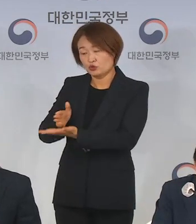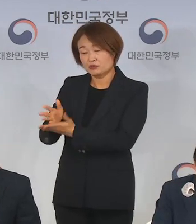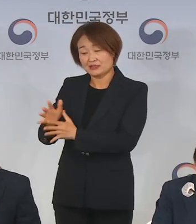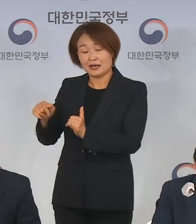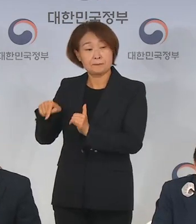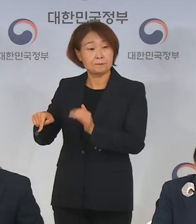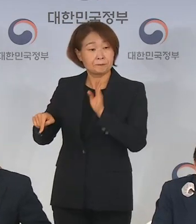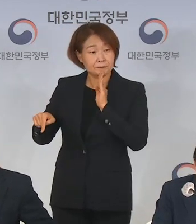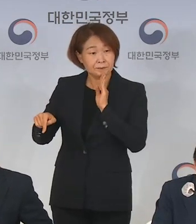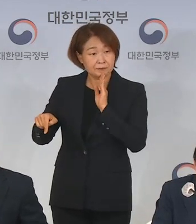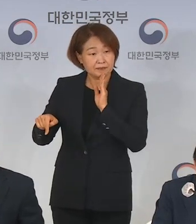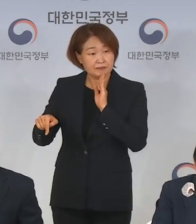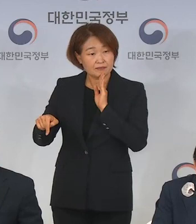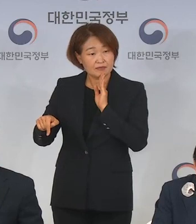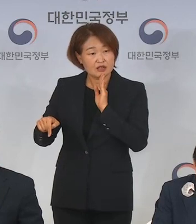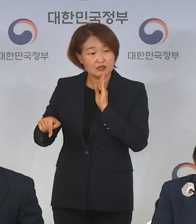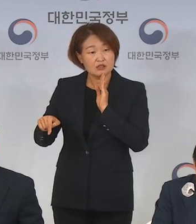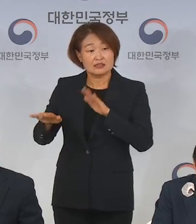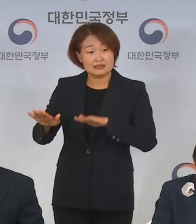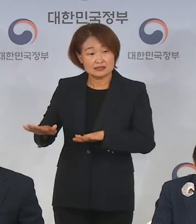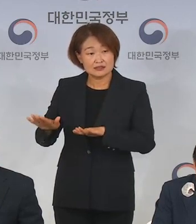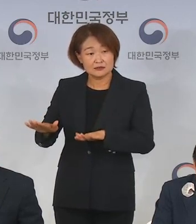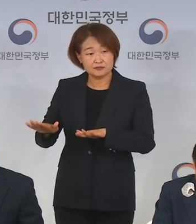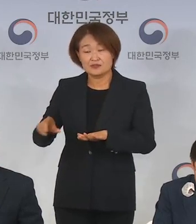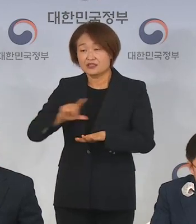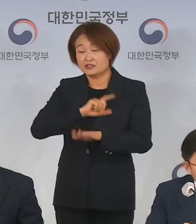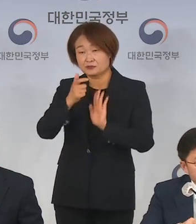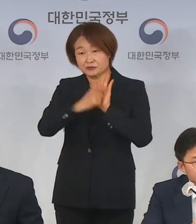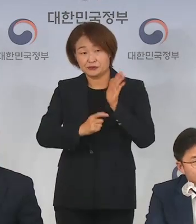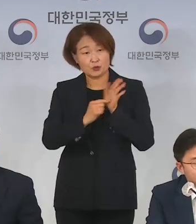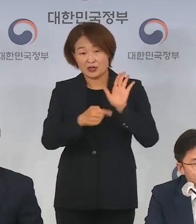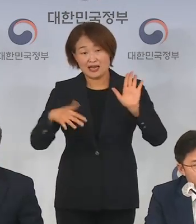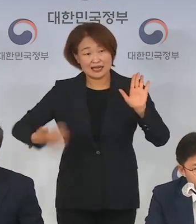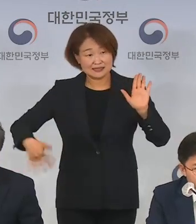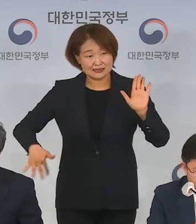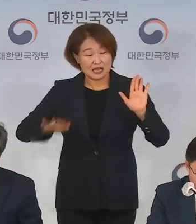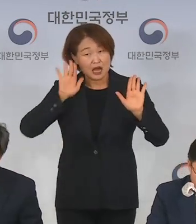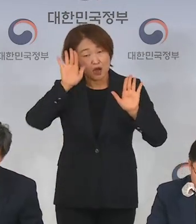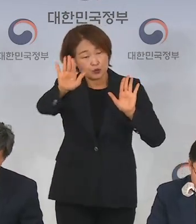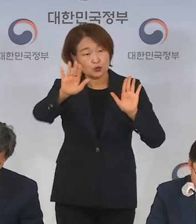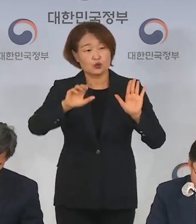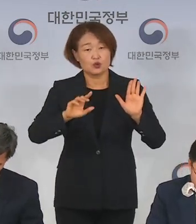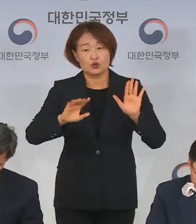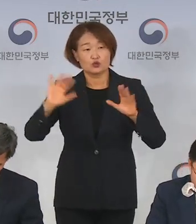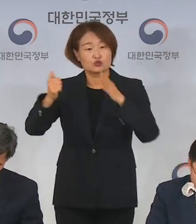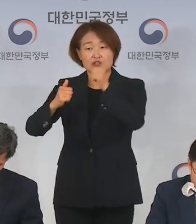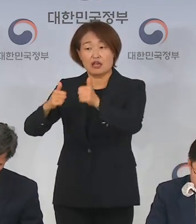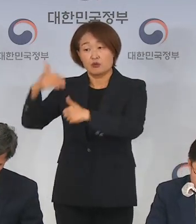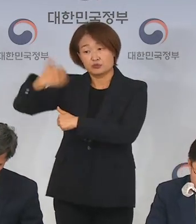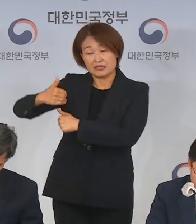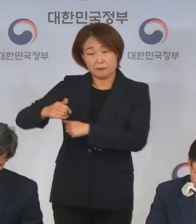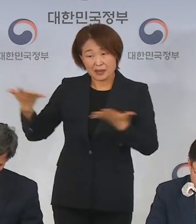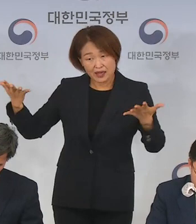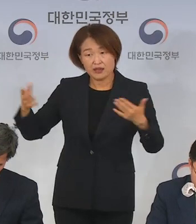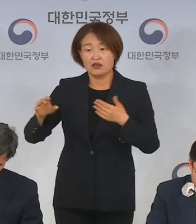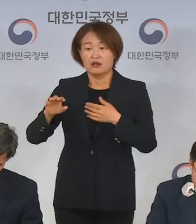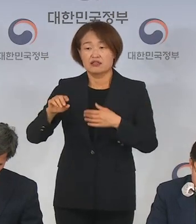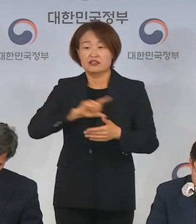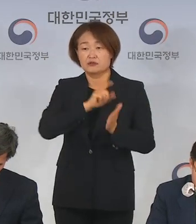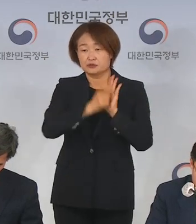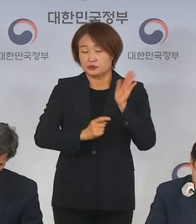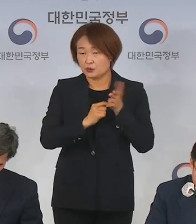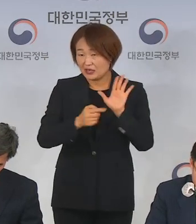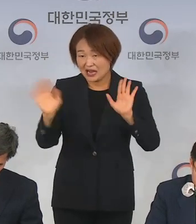됐고 여차저차한 이유로 아직까지 이제 명단을 공개 안 했고 앞으로도 이제 국회 요구가 있지 않으면 명단 공개를 안